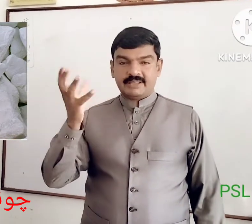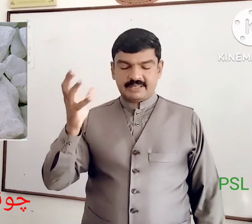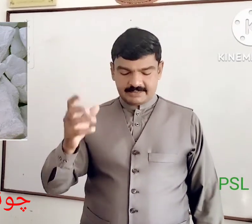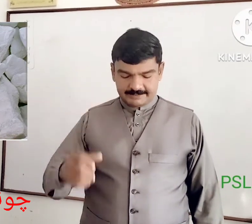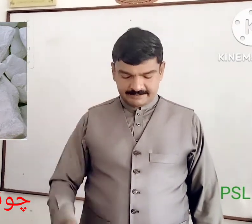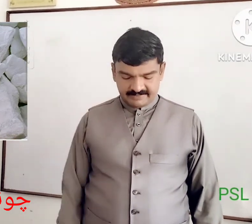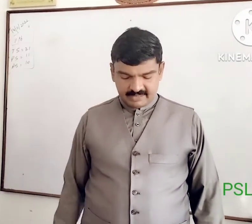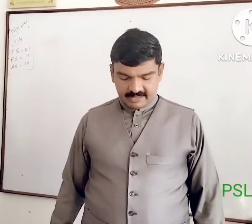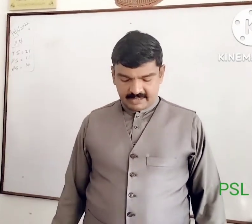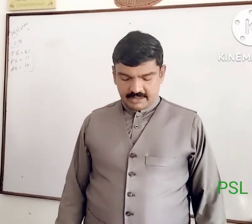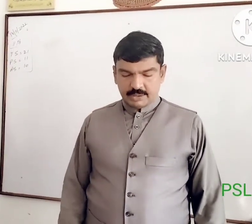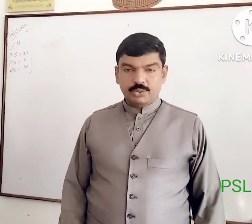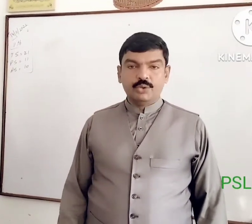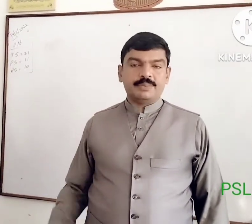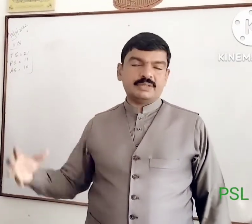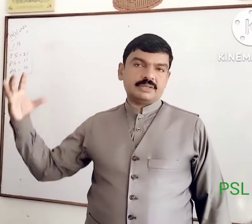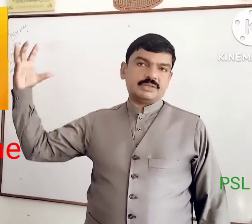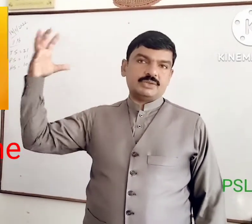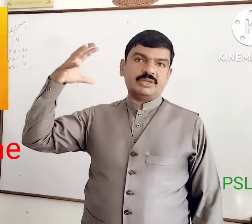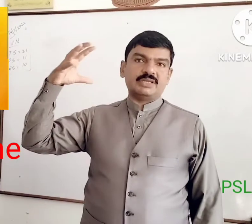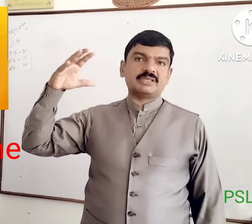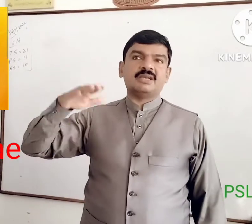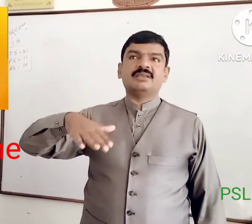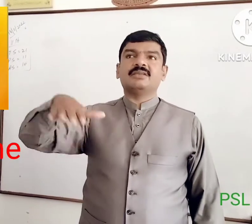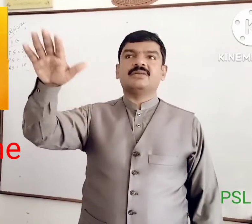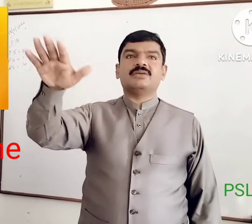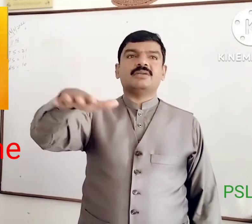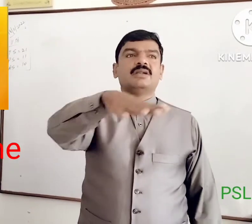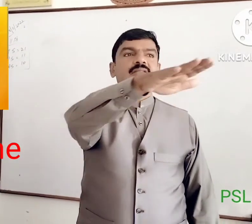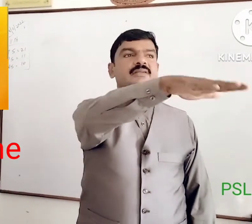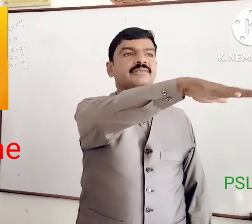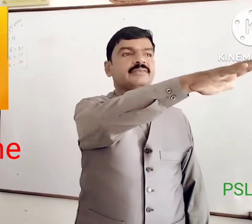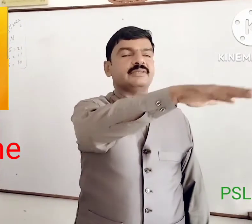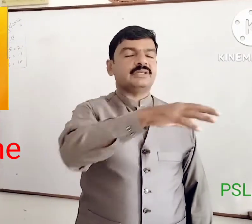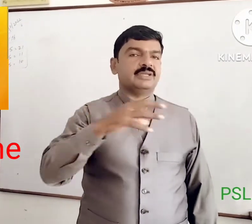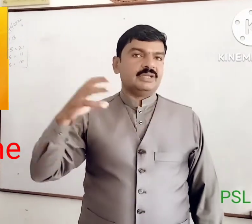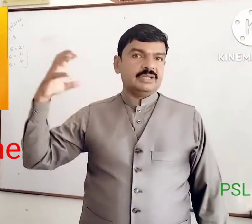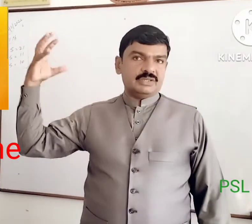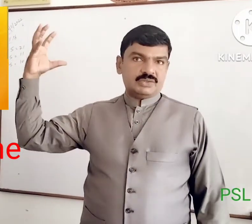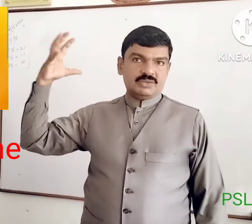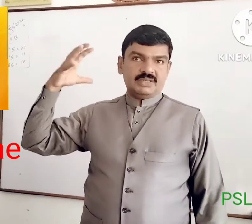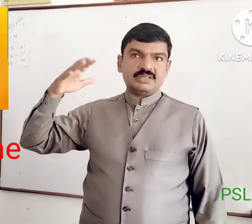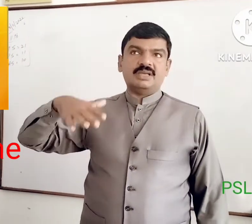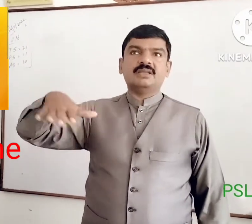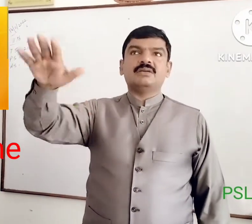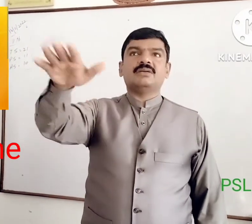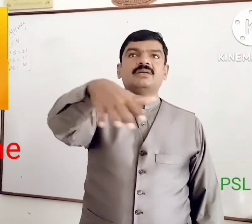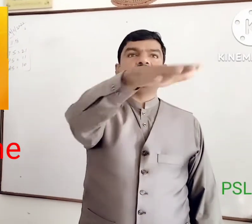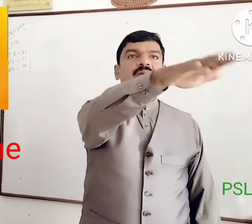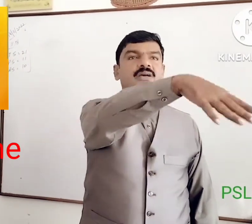पत्थर। धूप, सूरज का साइन और अर्थ, सूरज का साइन और